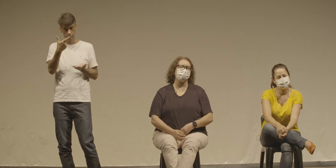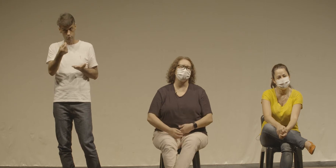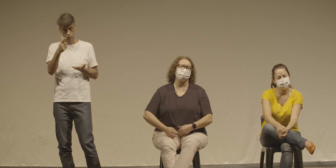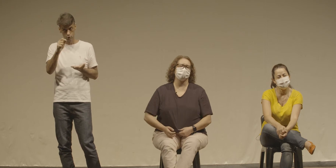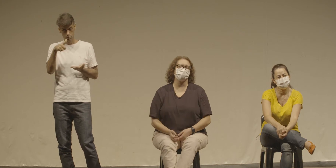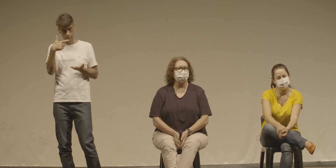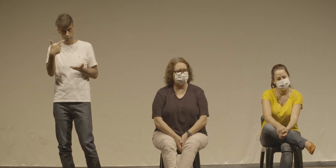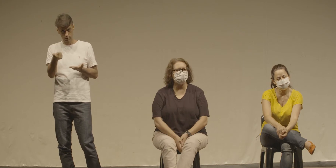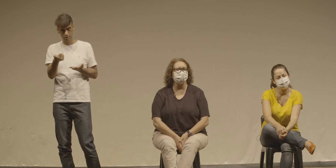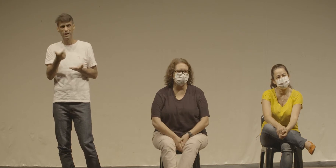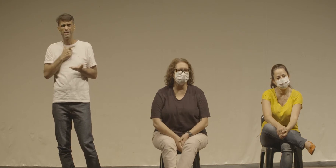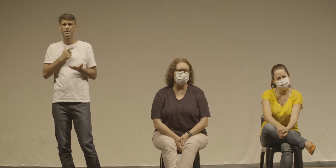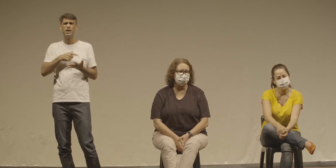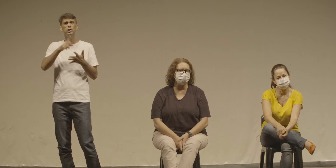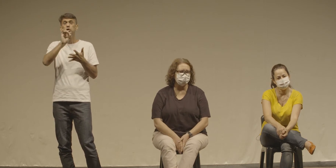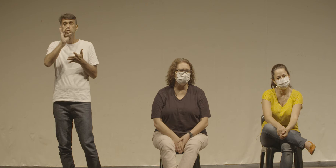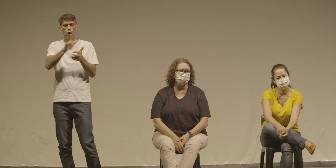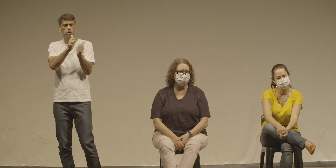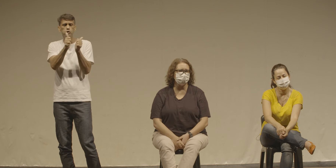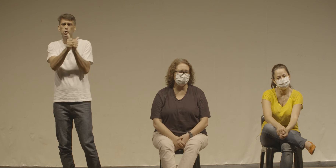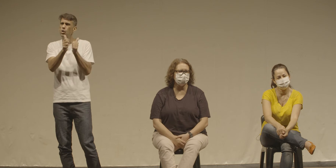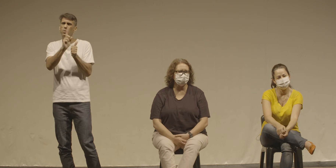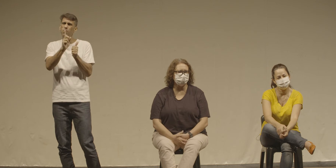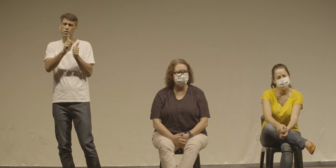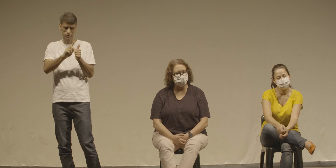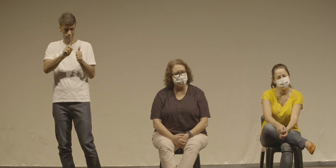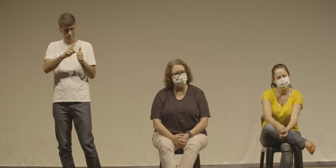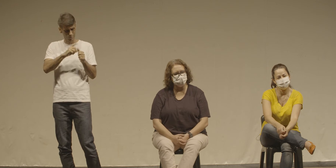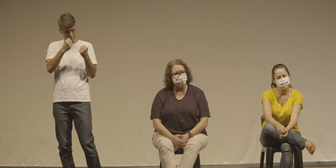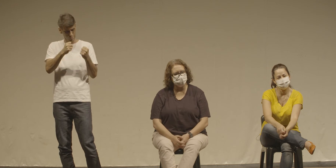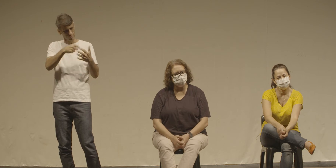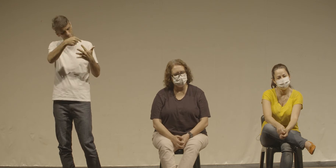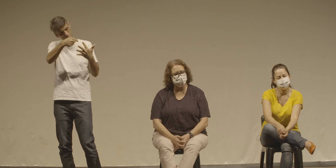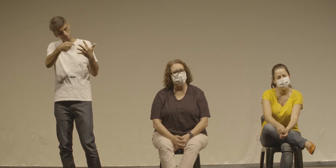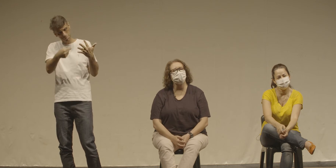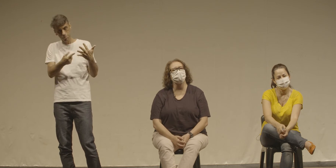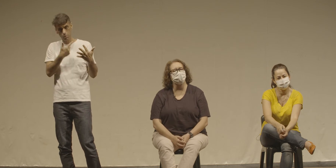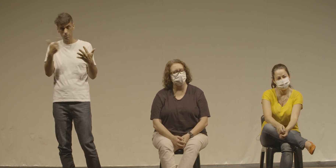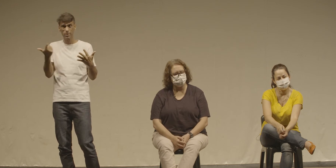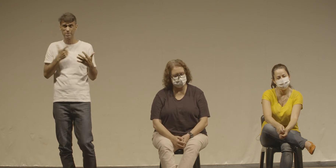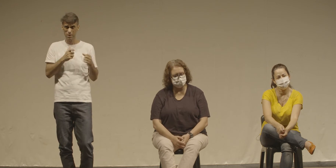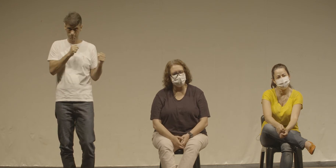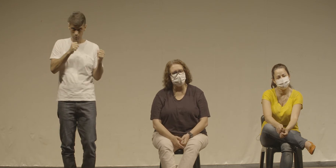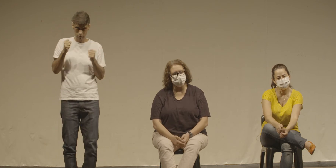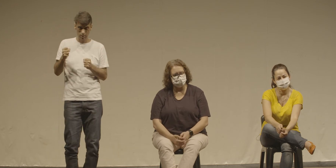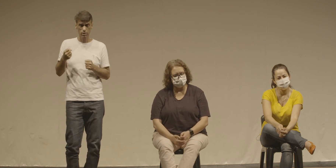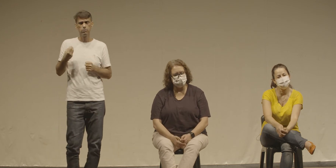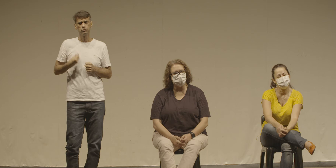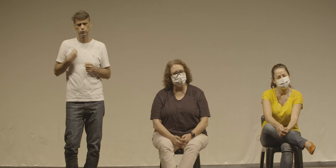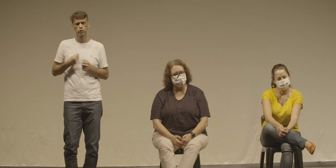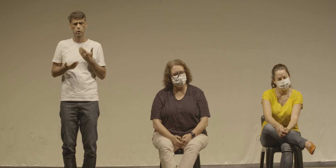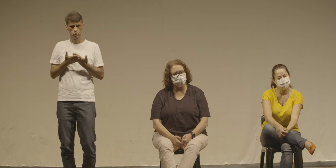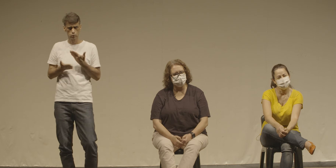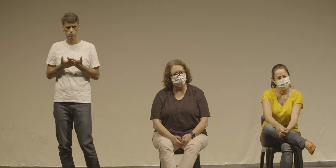ela prevê esses outros elementos dentro da educação física escolar. Então, o esporte, embora seja essa potência toda que nós vivemos, nós